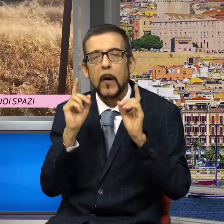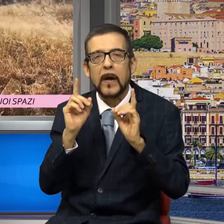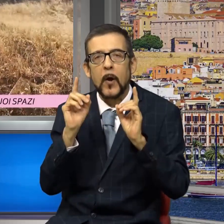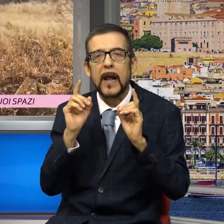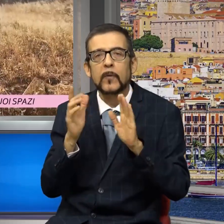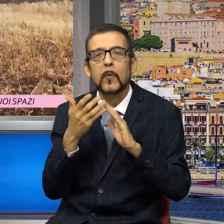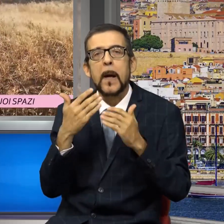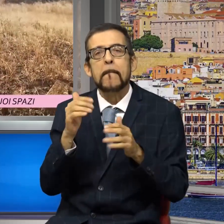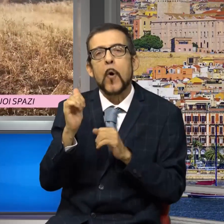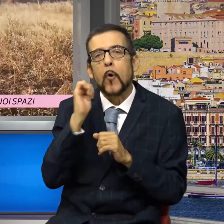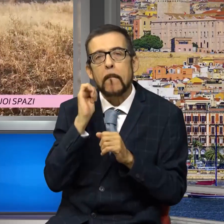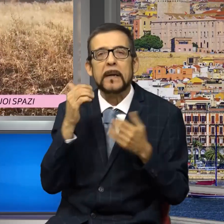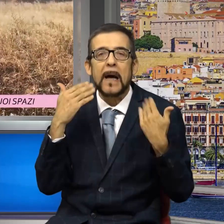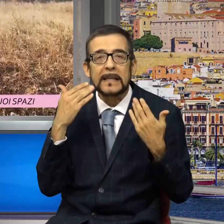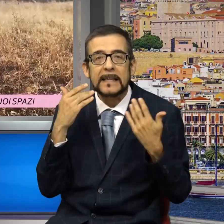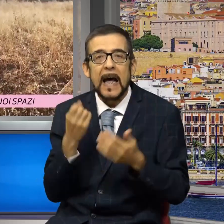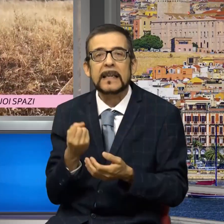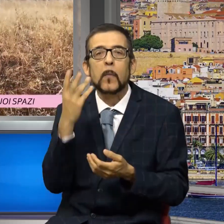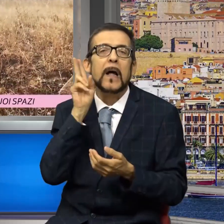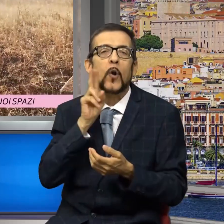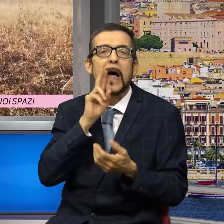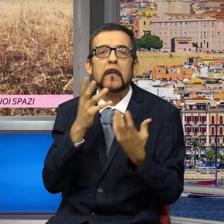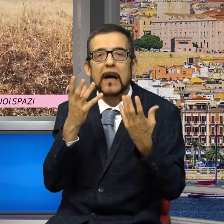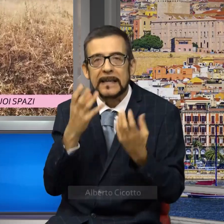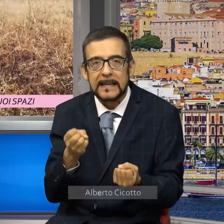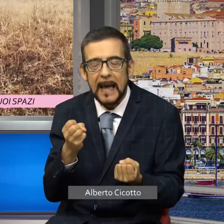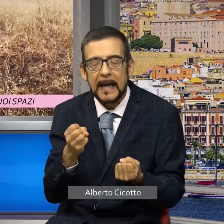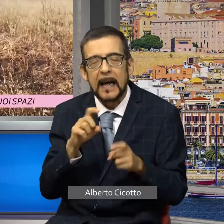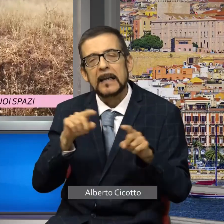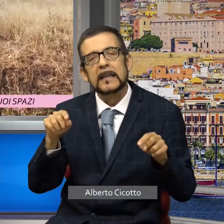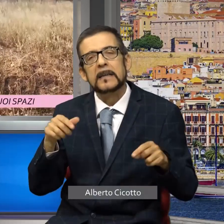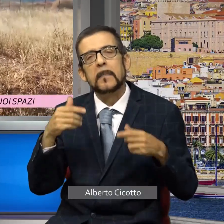prima dell'estate, quando l'erba è ormai secca, spesso invece